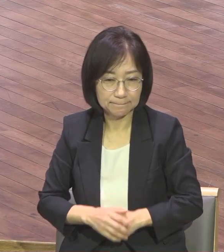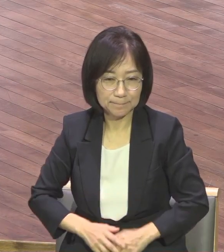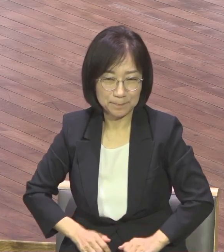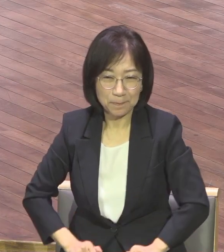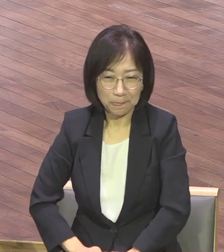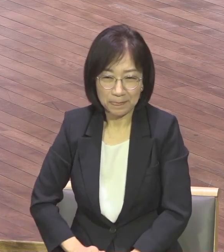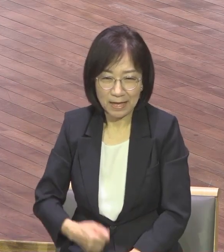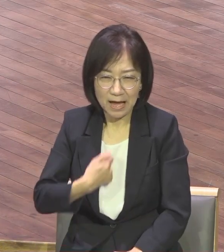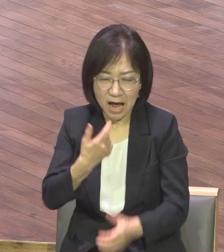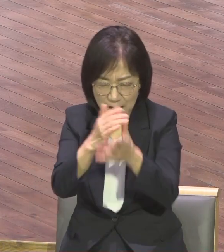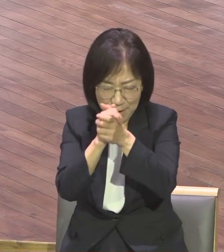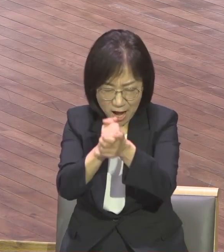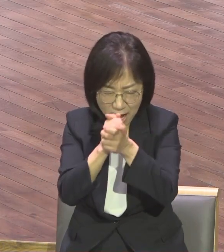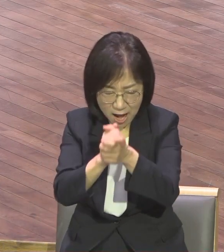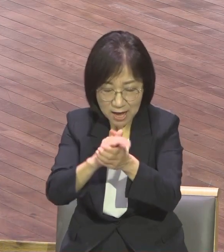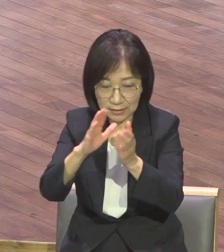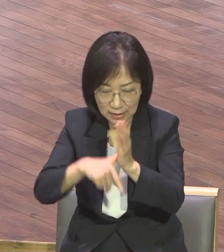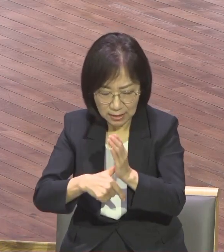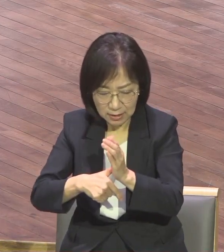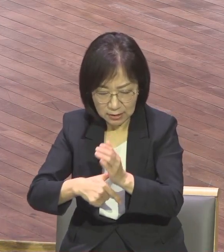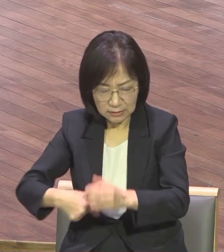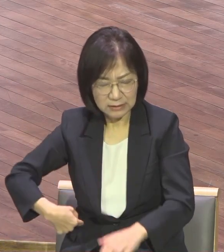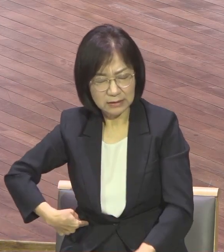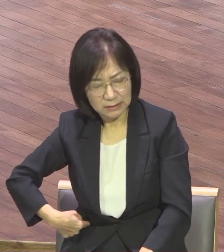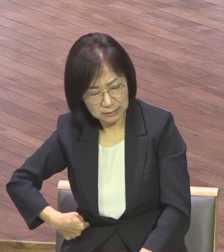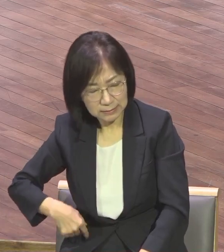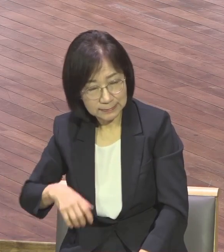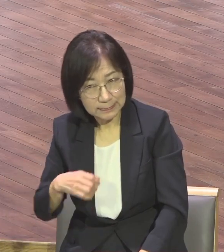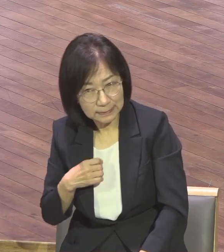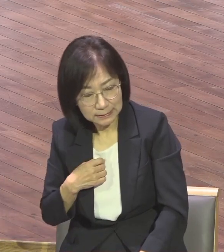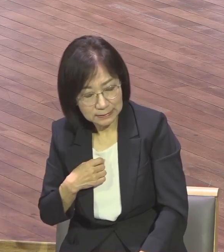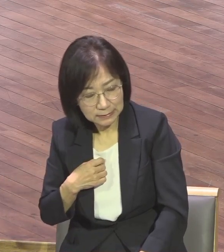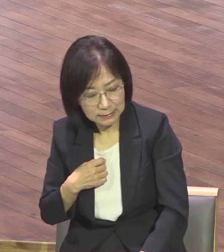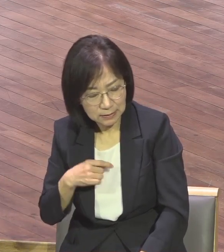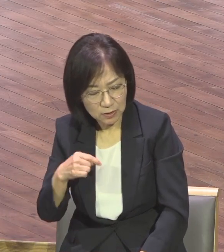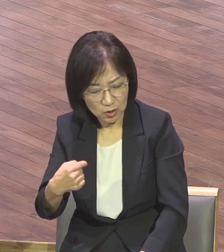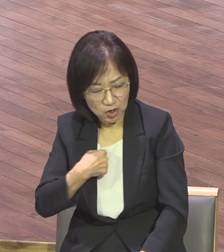이름 부르면서 오후 2시 전도 특공대 내보내고